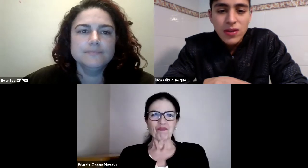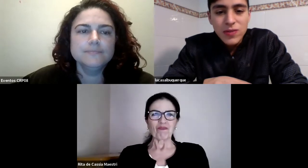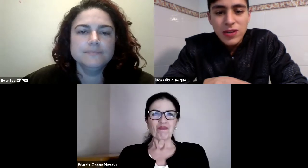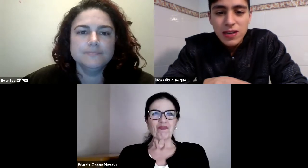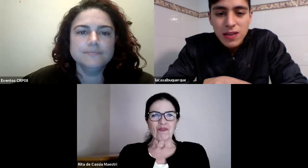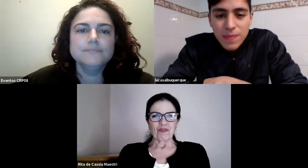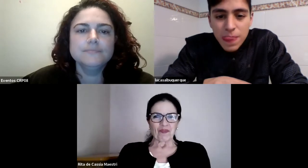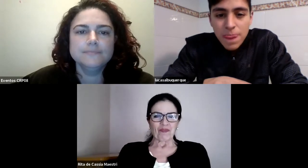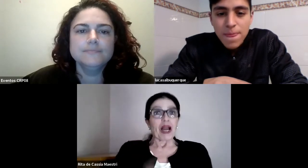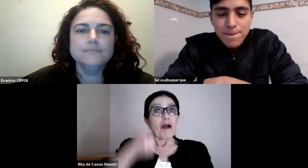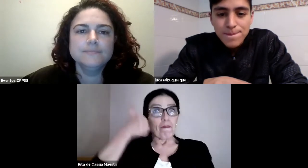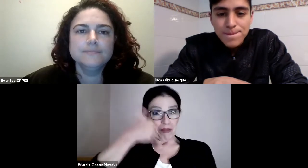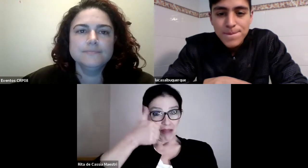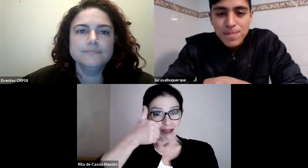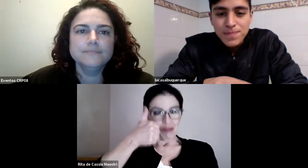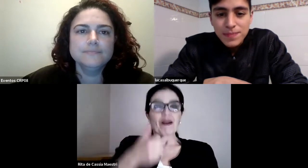muito importante.